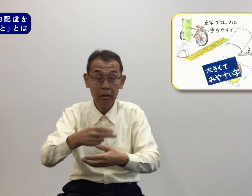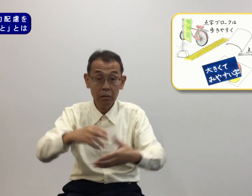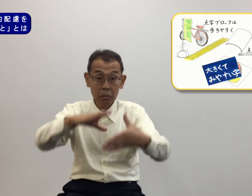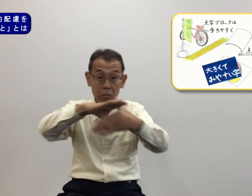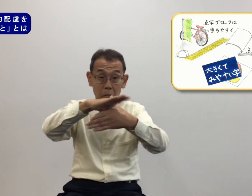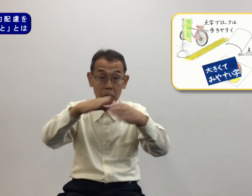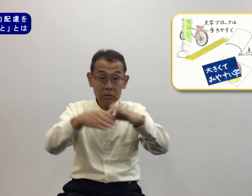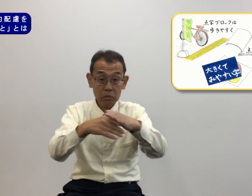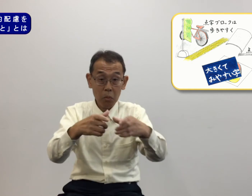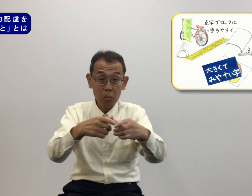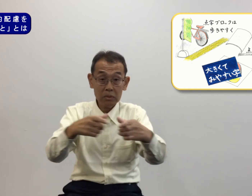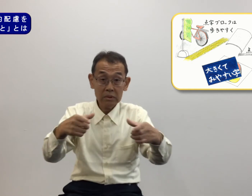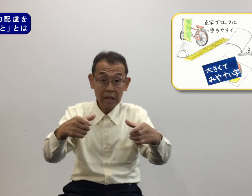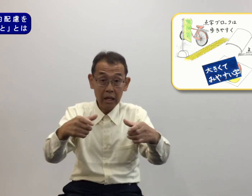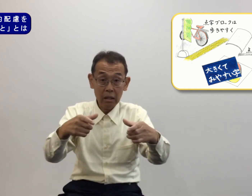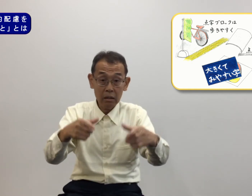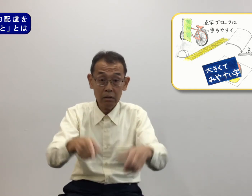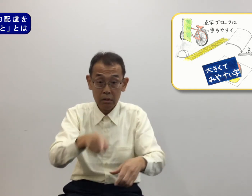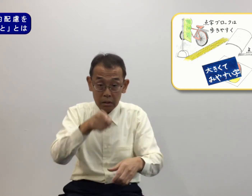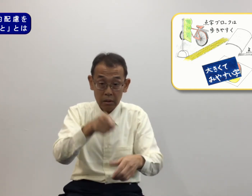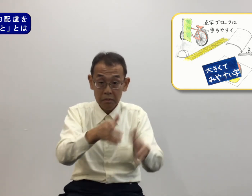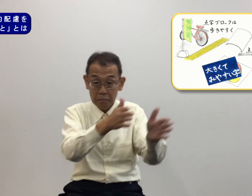文字を用いて作成すれば